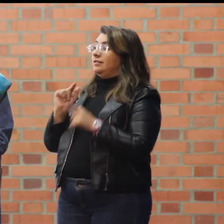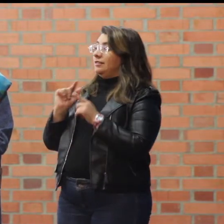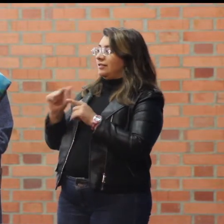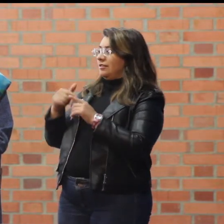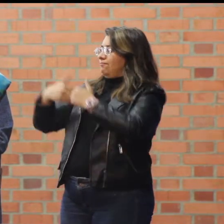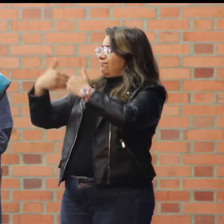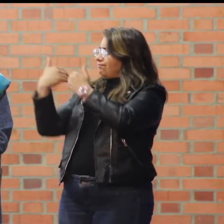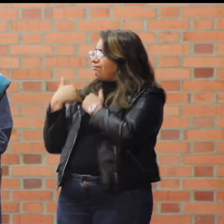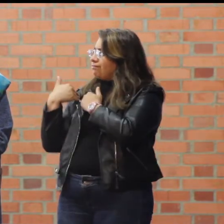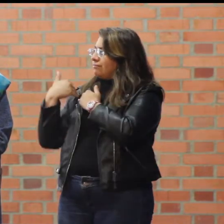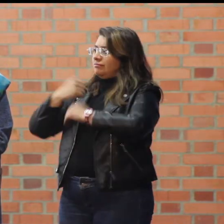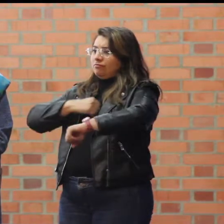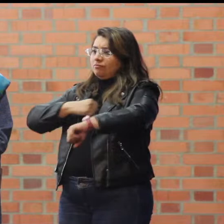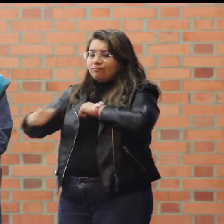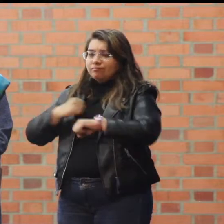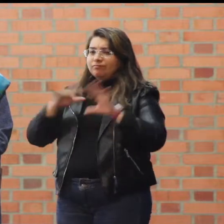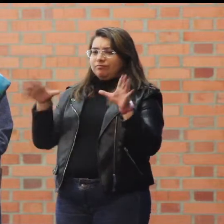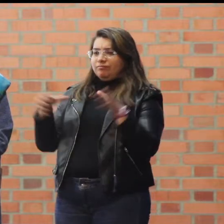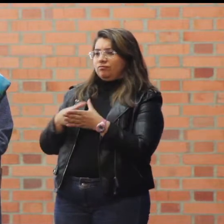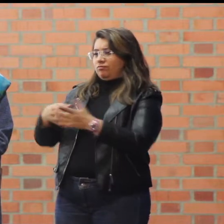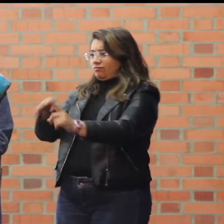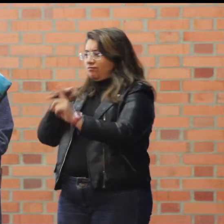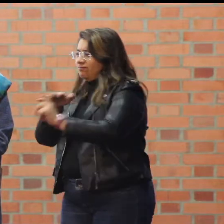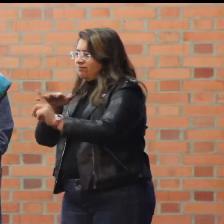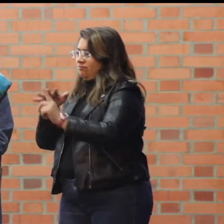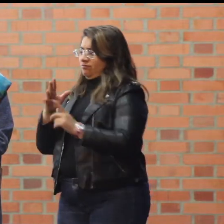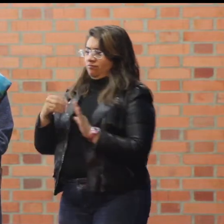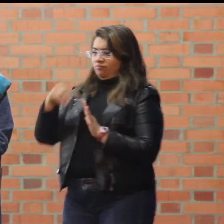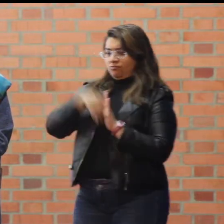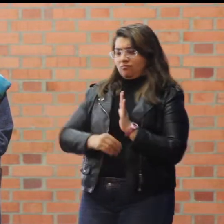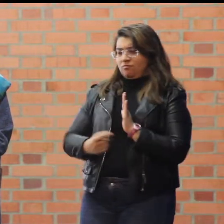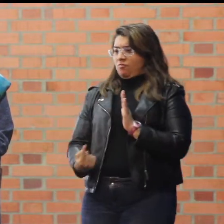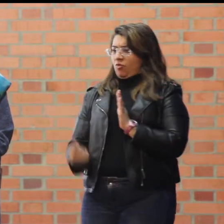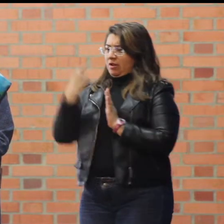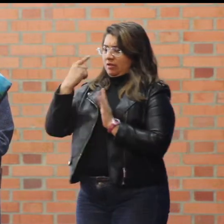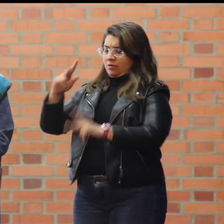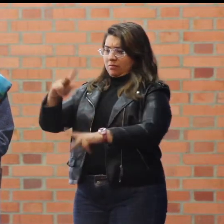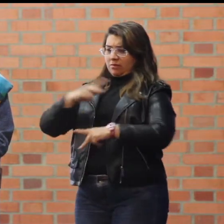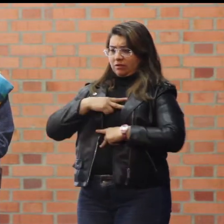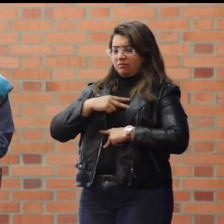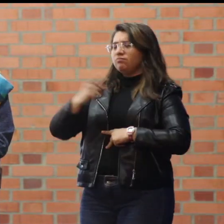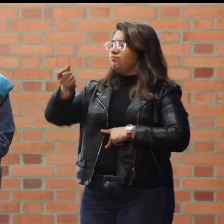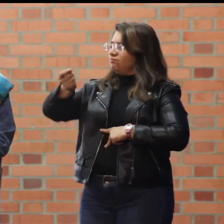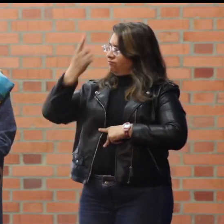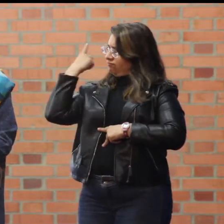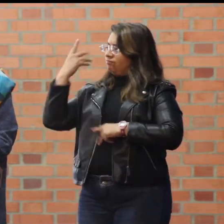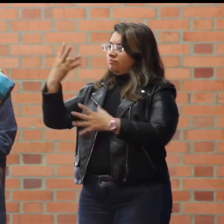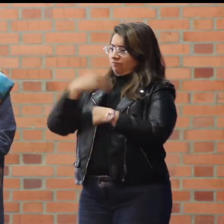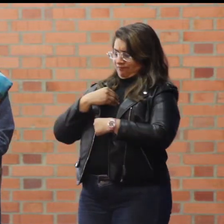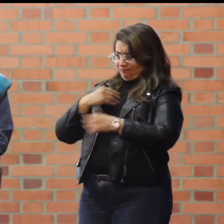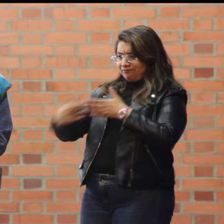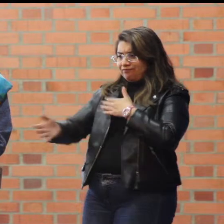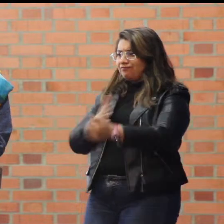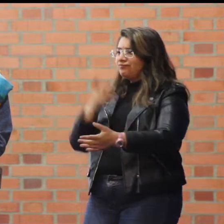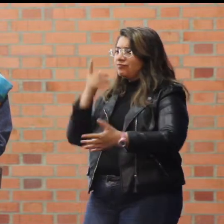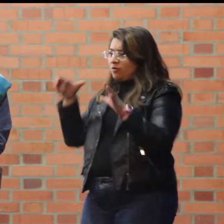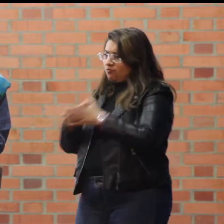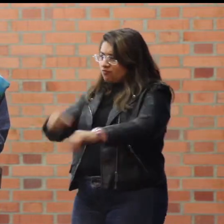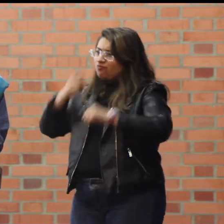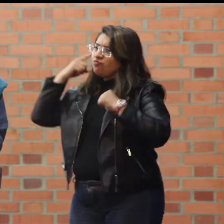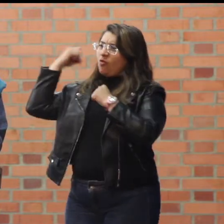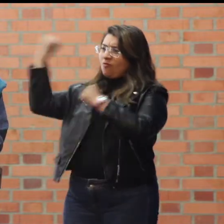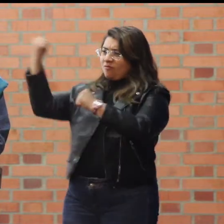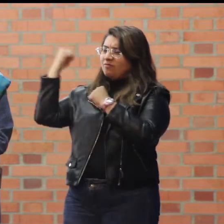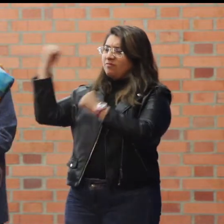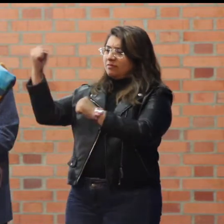en su vida los valores personales éticos y políticos que orientan las luchas feministas por el